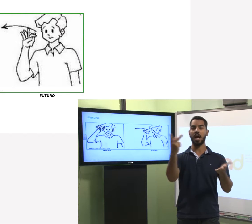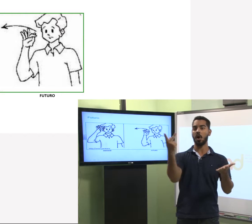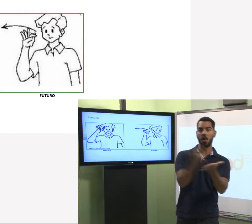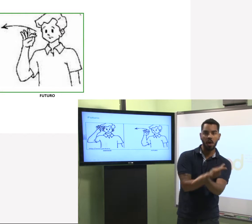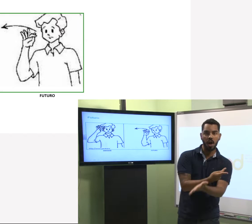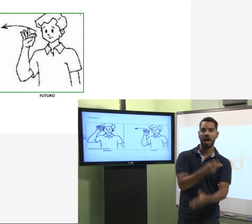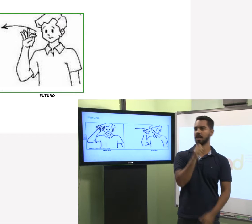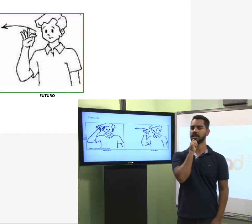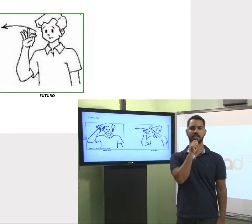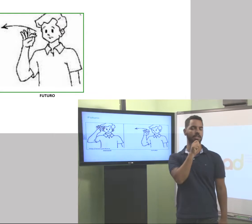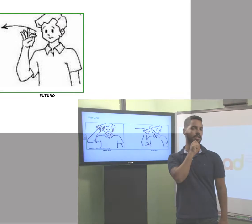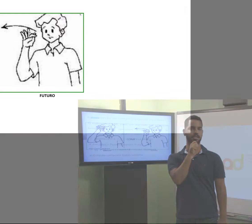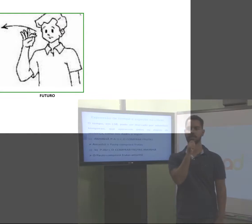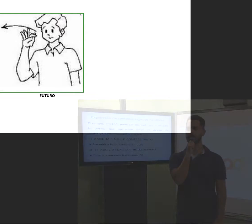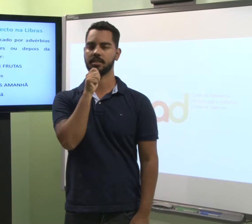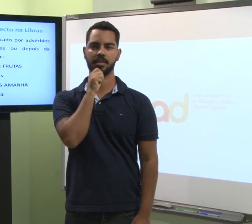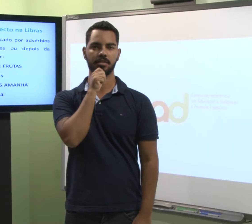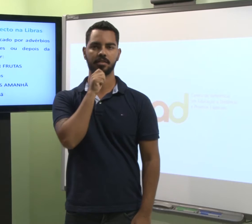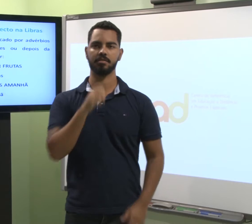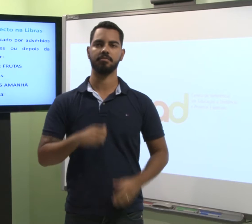aconteceu ainda.